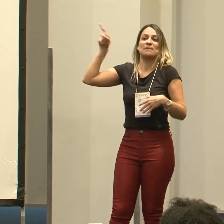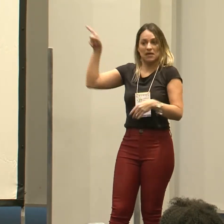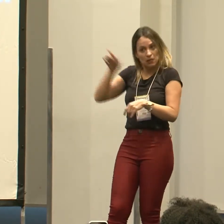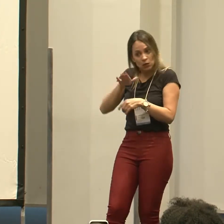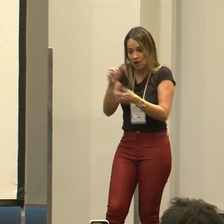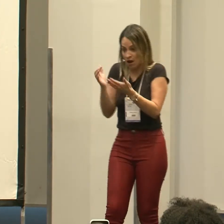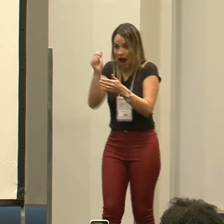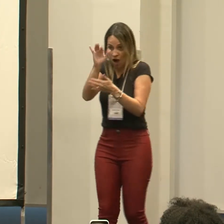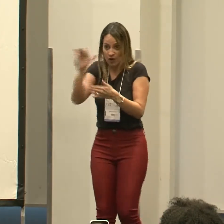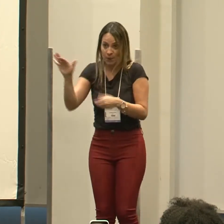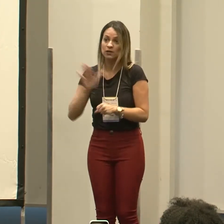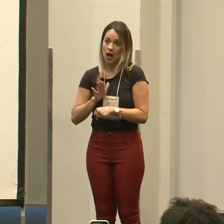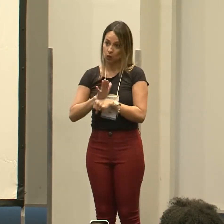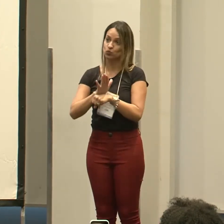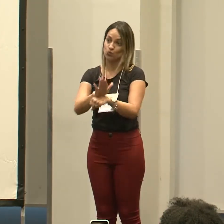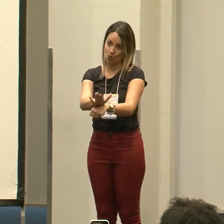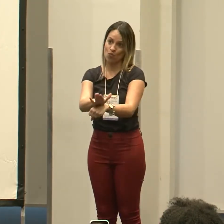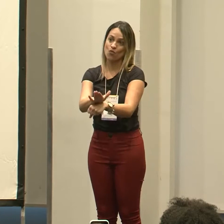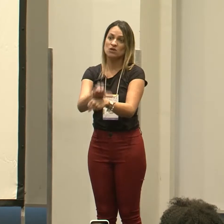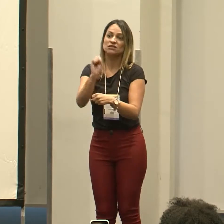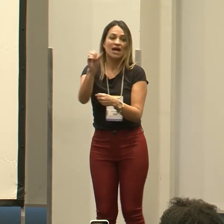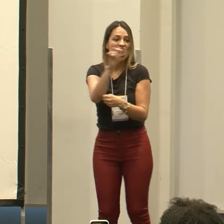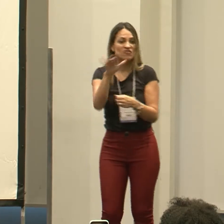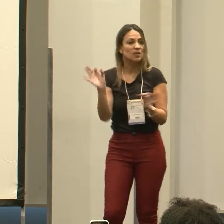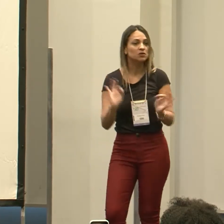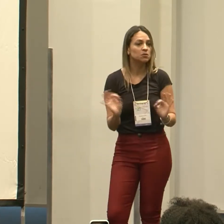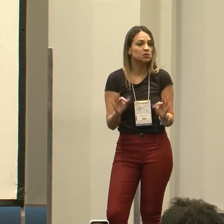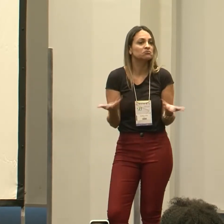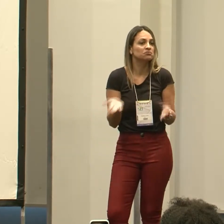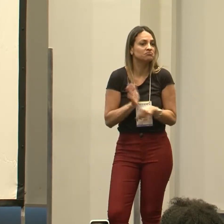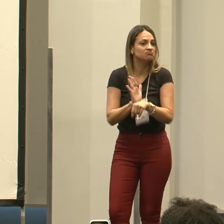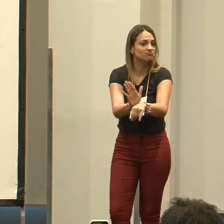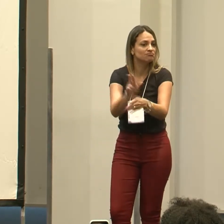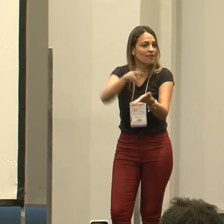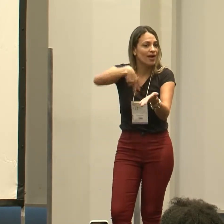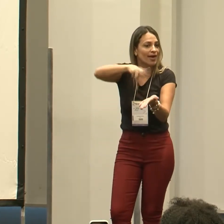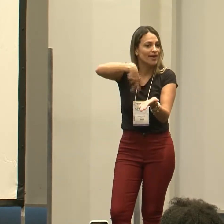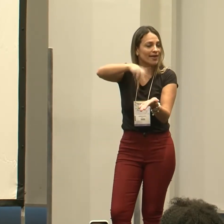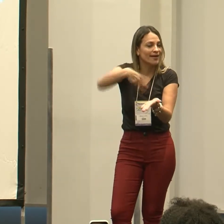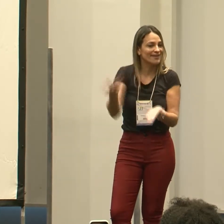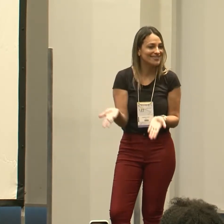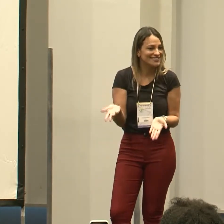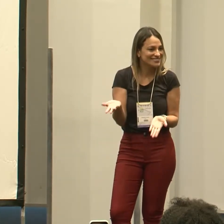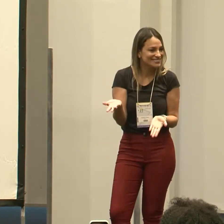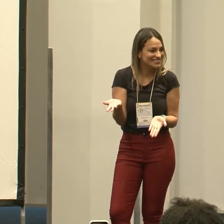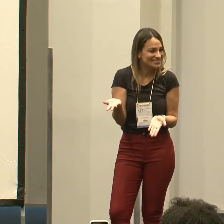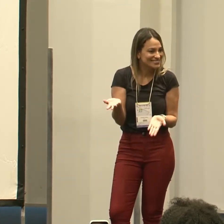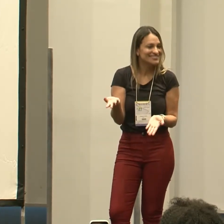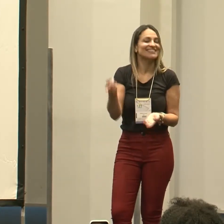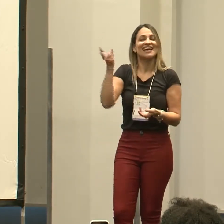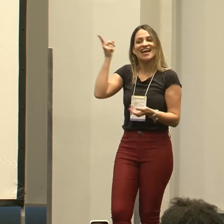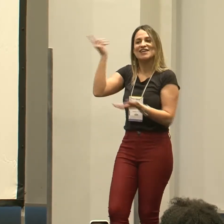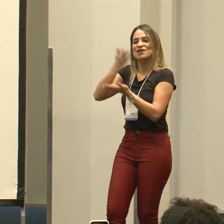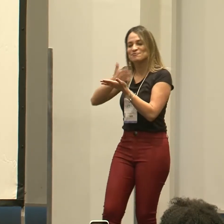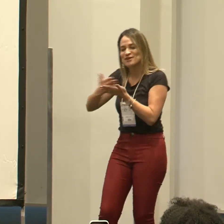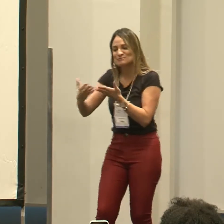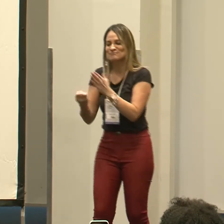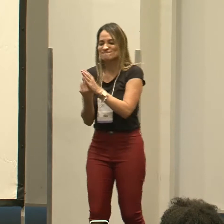Ele era voltado para a educação de surdos, utilizava o alfabeto manual como um auxílio, como um recurso para a